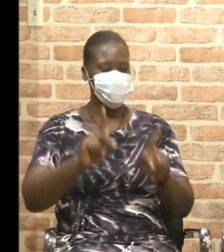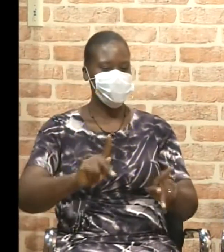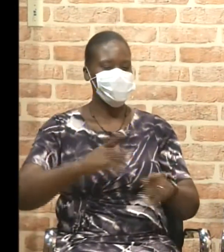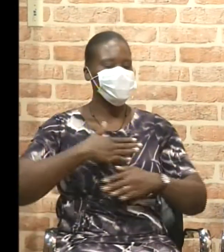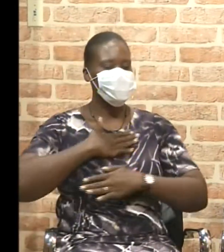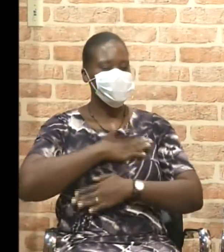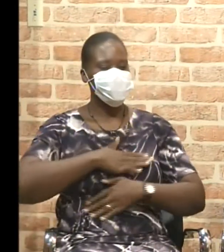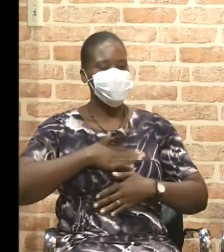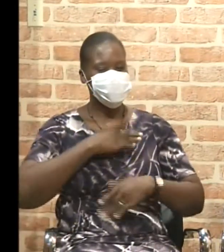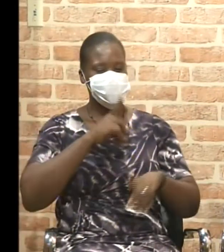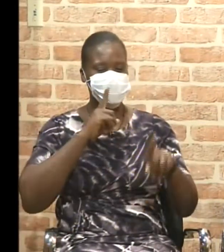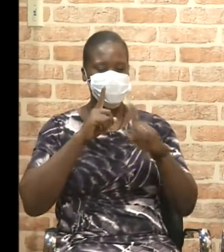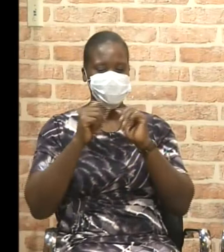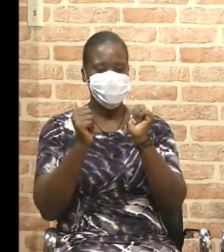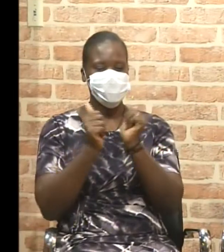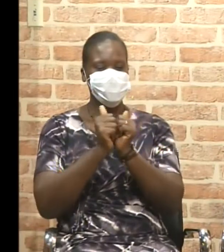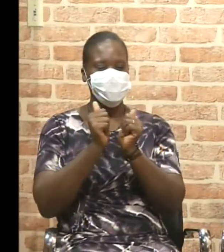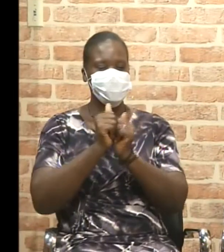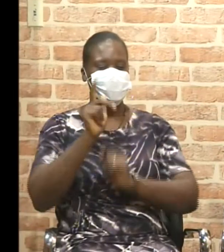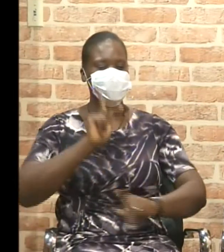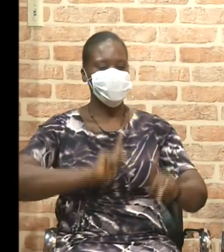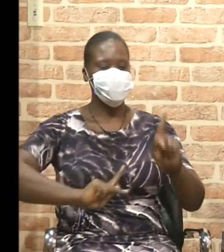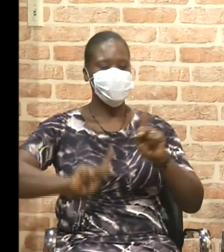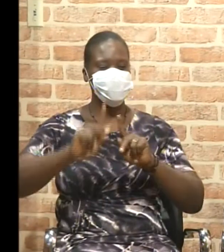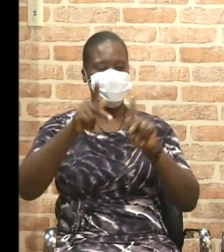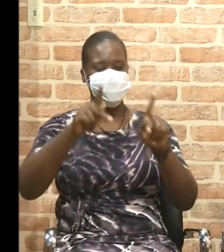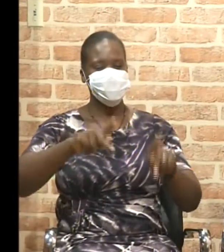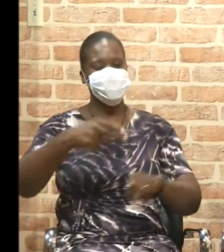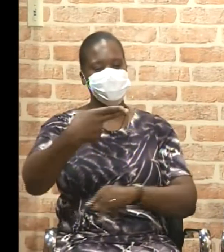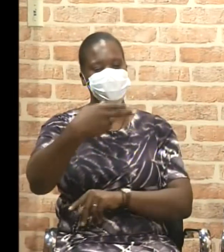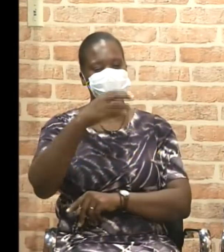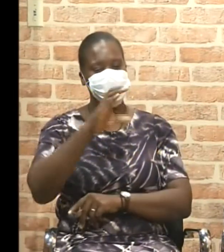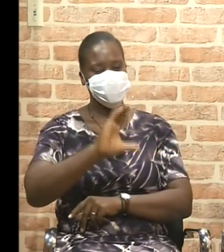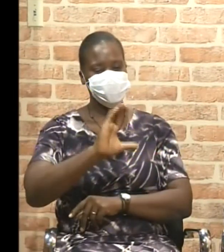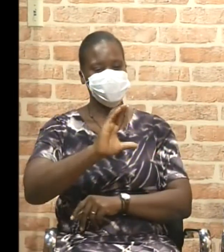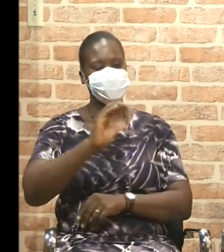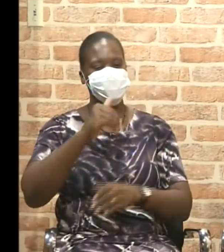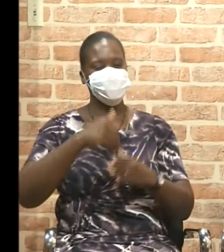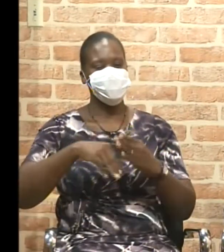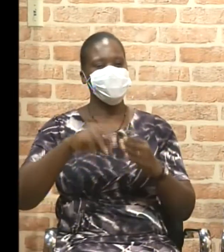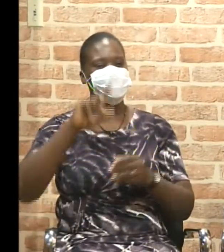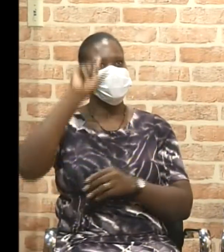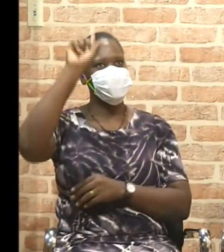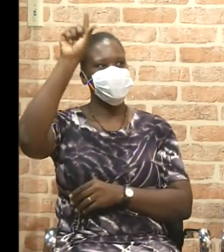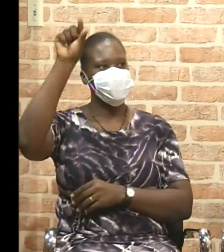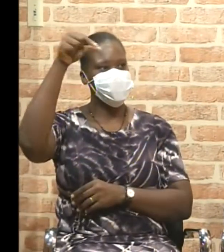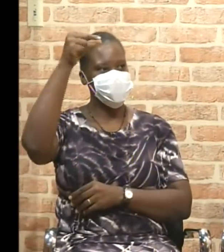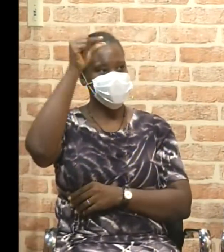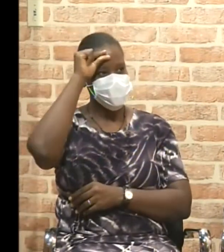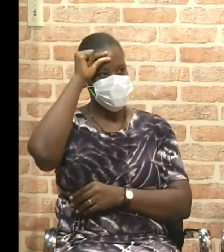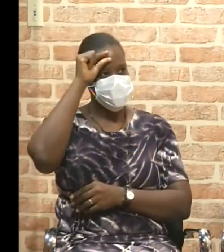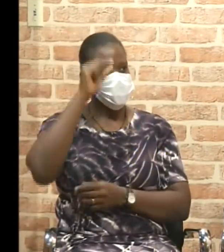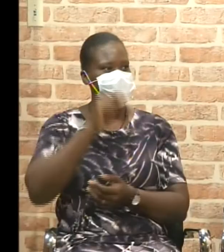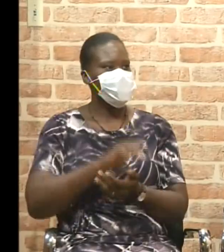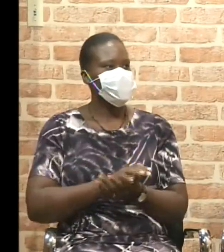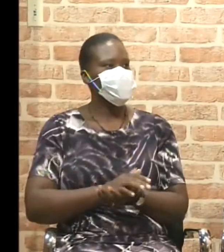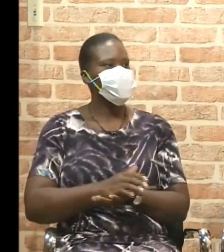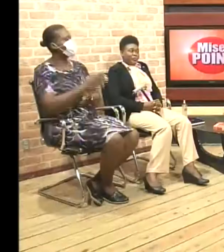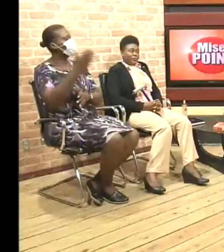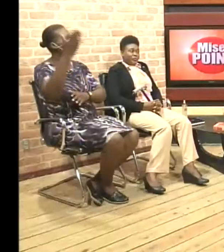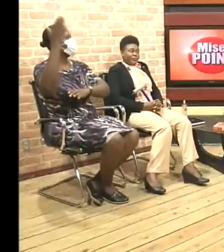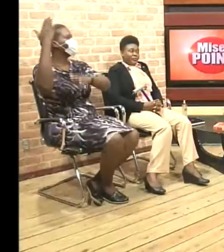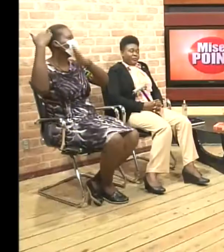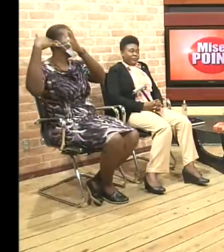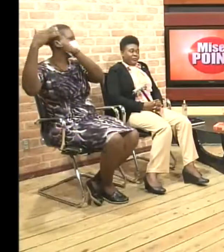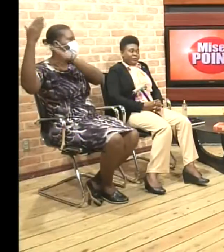la population et surtout le monde qui est handicapé de ça qui a fait et maintenant au niveau gouvernement. Alors de l'autre avec nous on songe ça